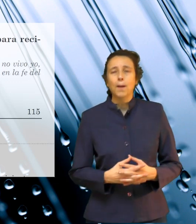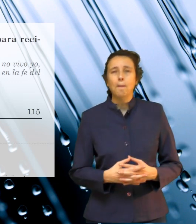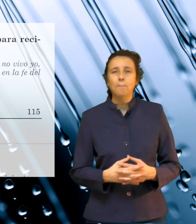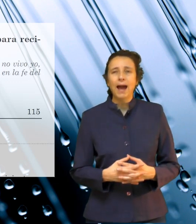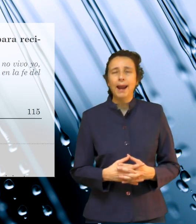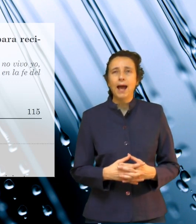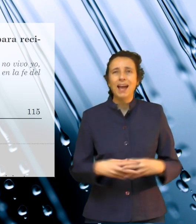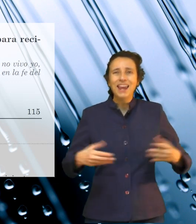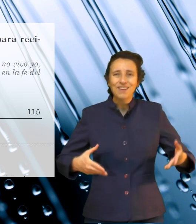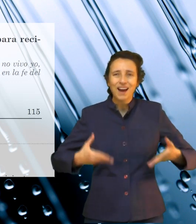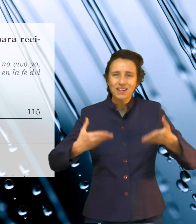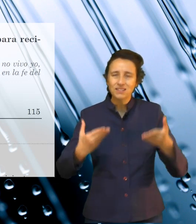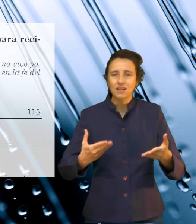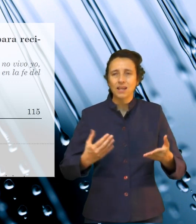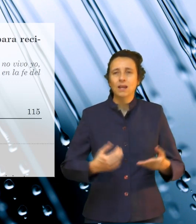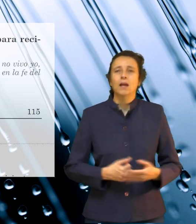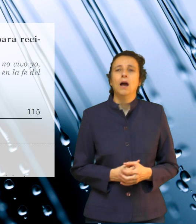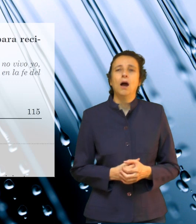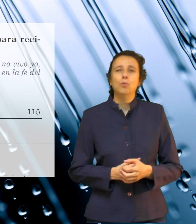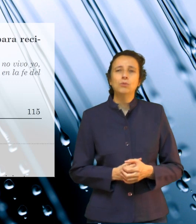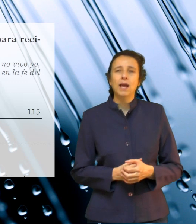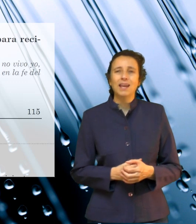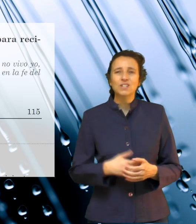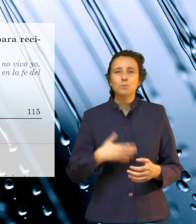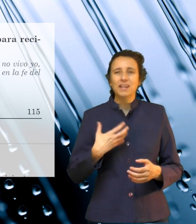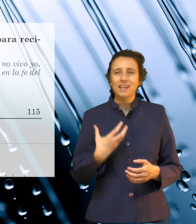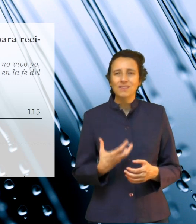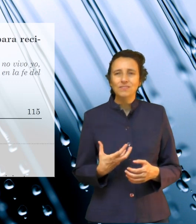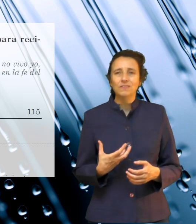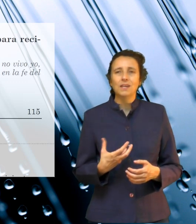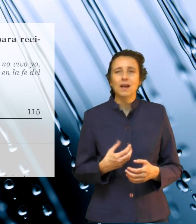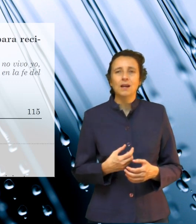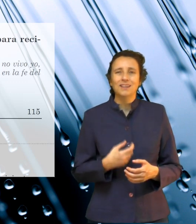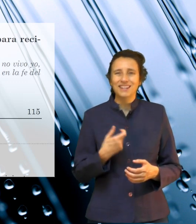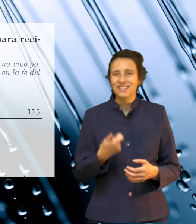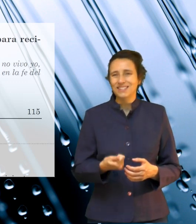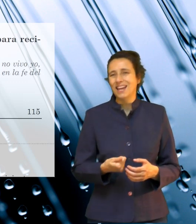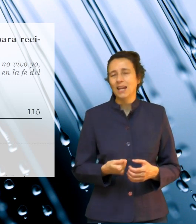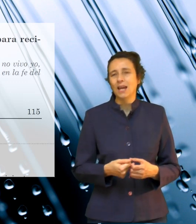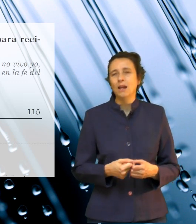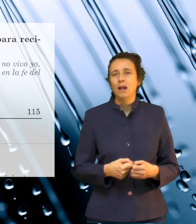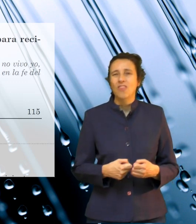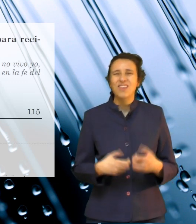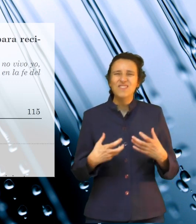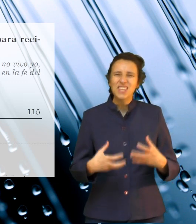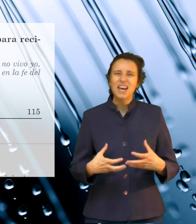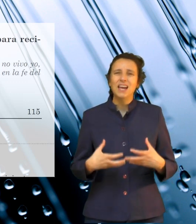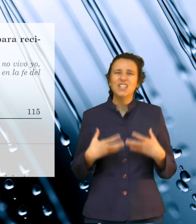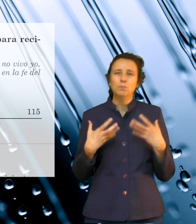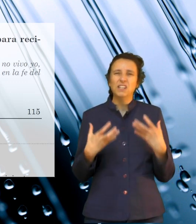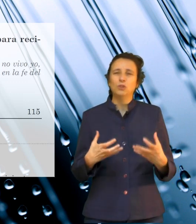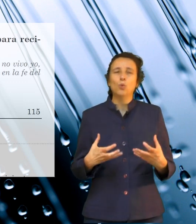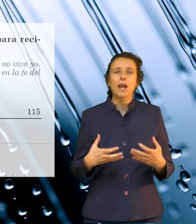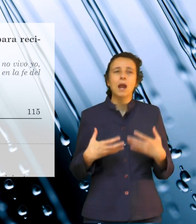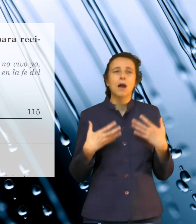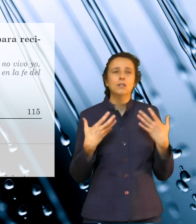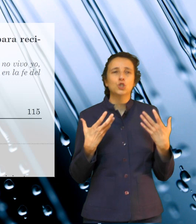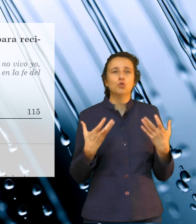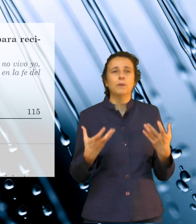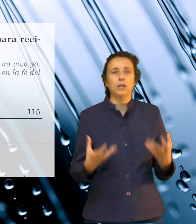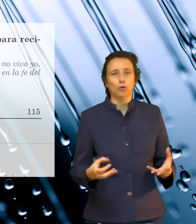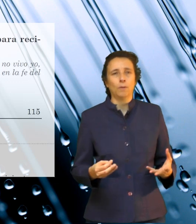ve para elevarse a una experiencia cristiana de vida